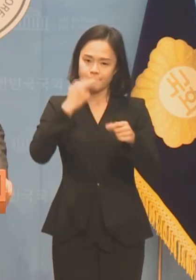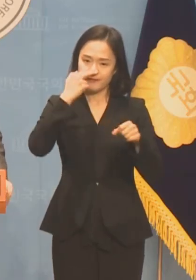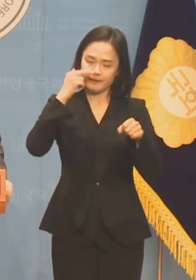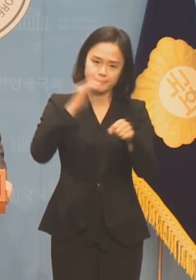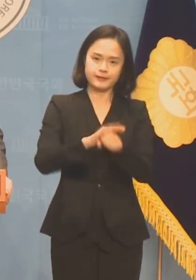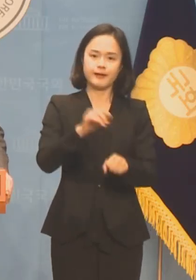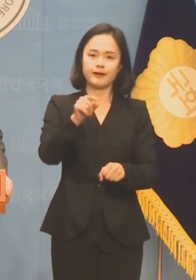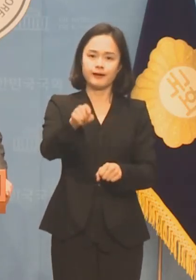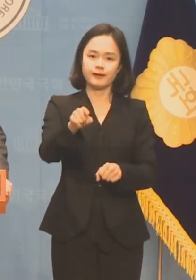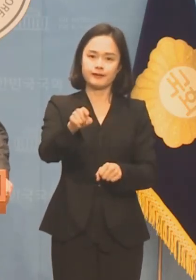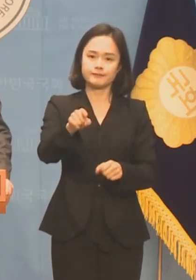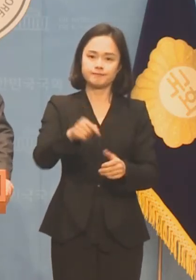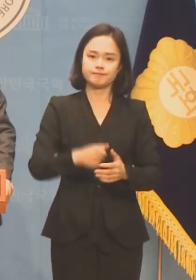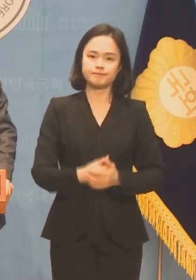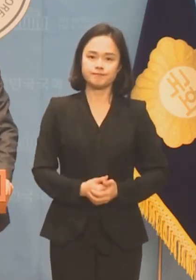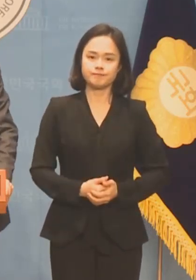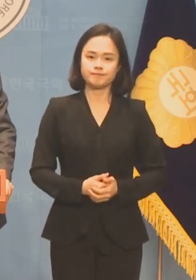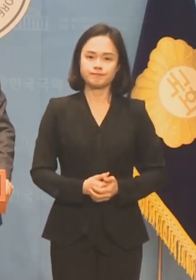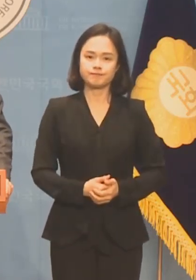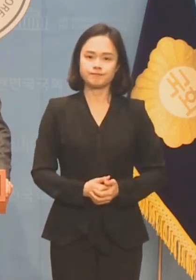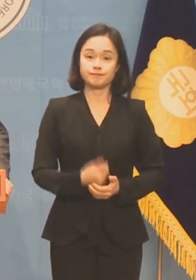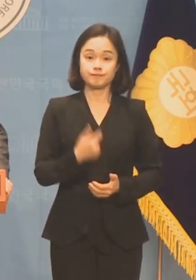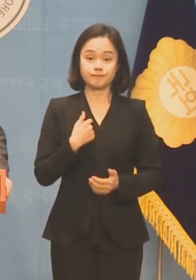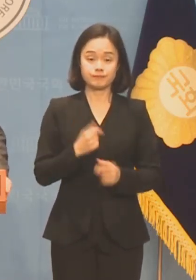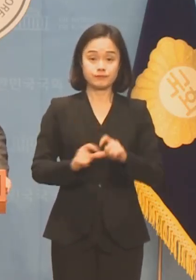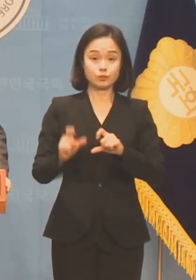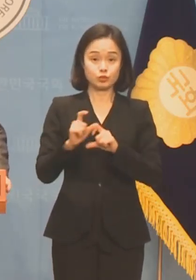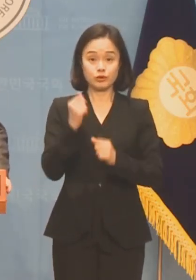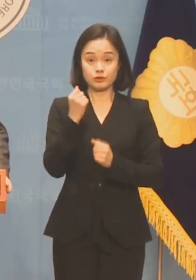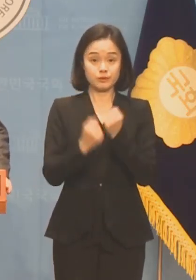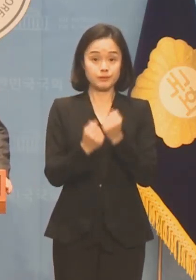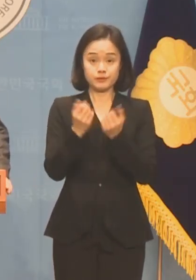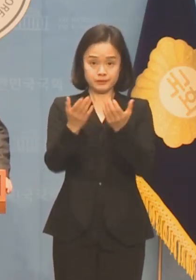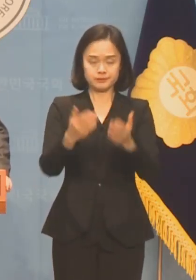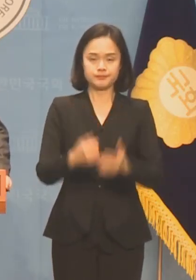아는 범위에서 좀 간략히 부연 설명을 드리겠습니다.